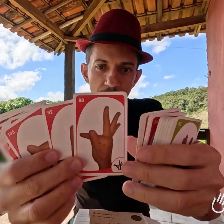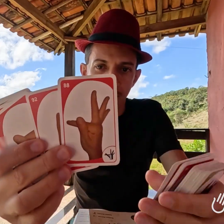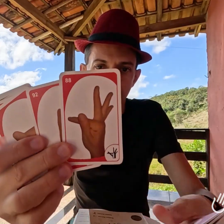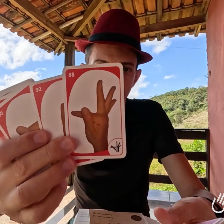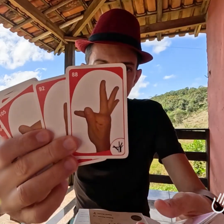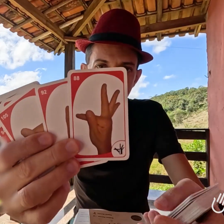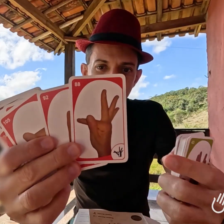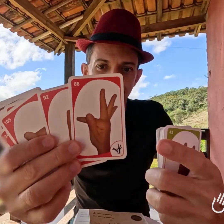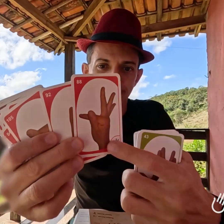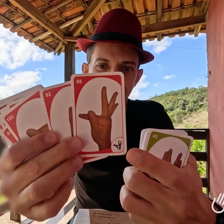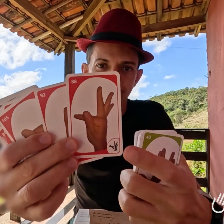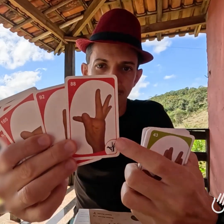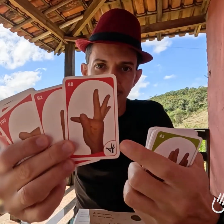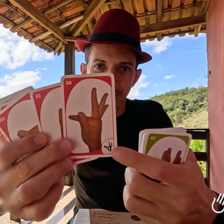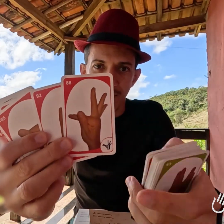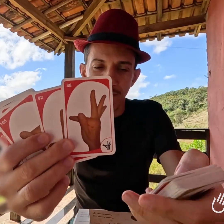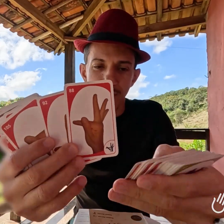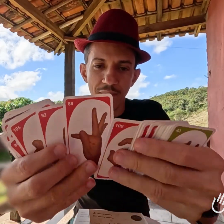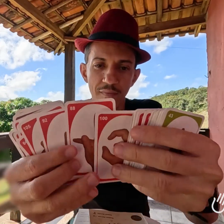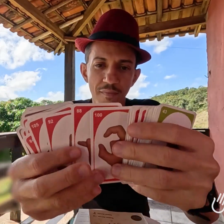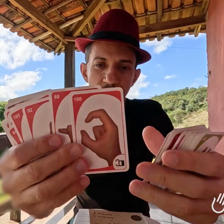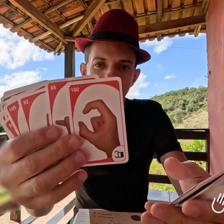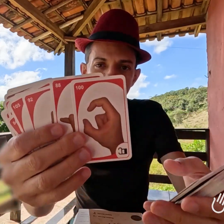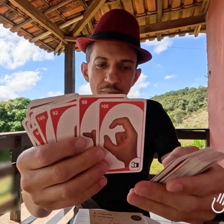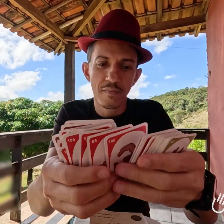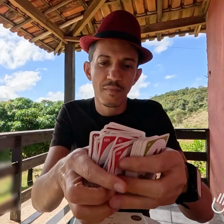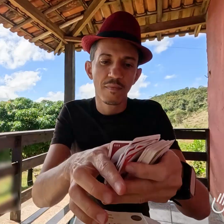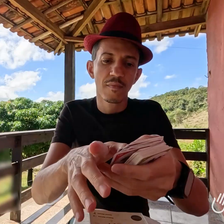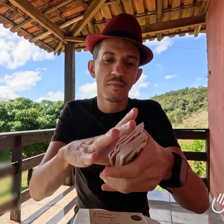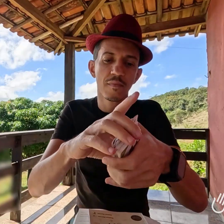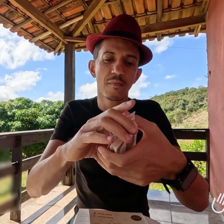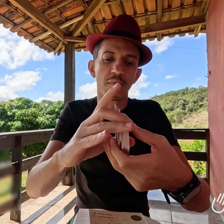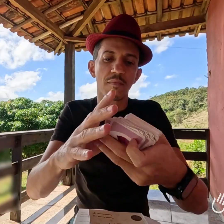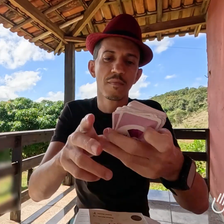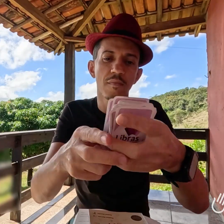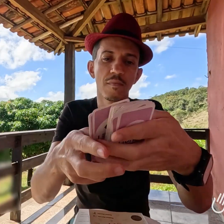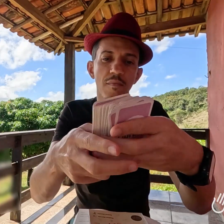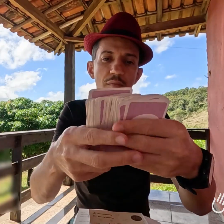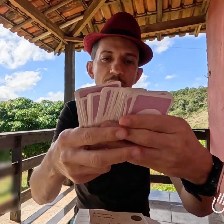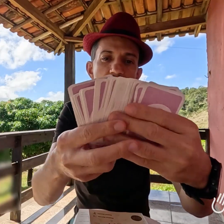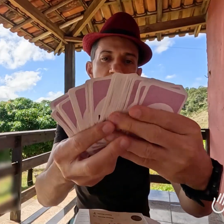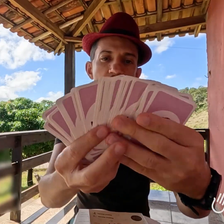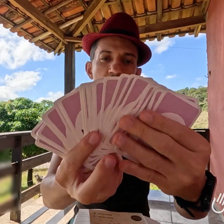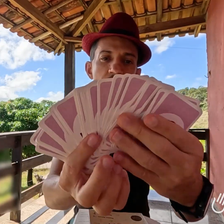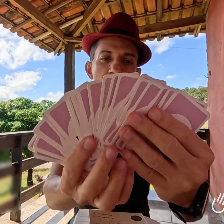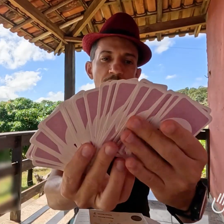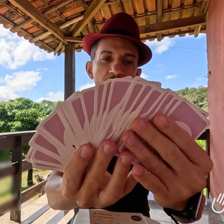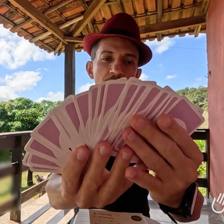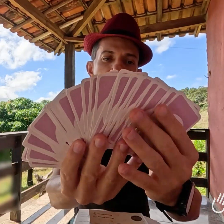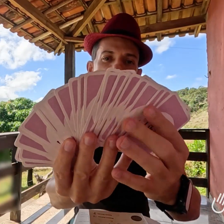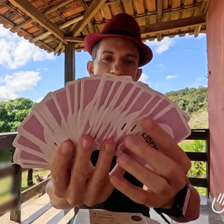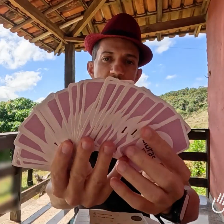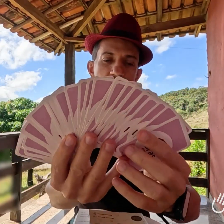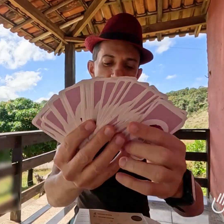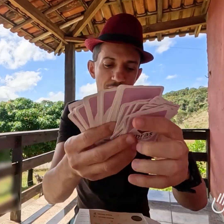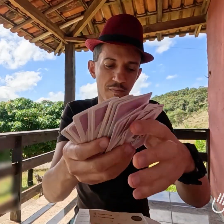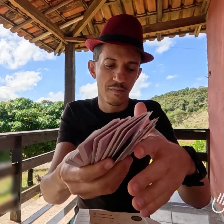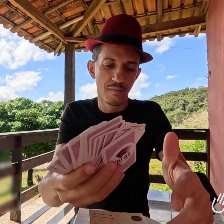tem fotos reais, tem a escrita de sinais aqui, no cantinho. Aqui está o verso do Libras em